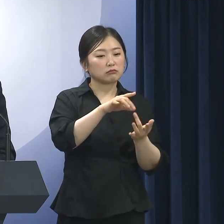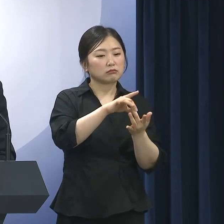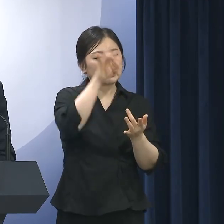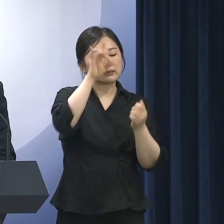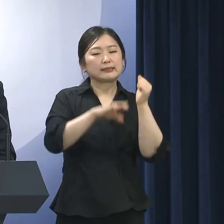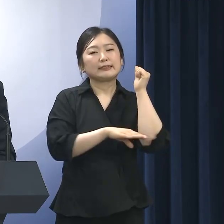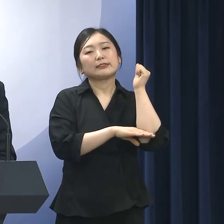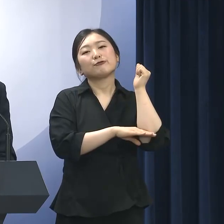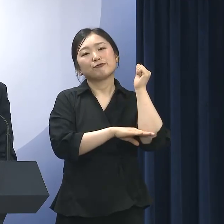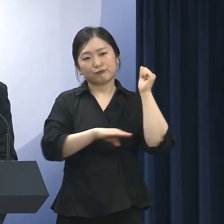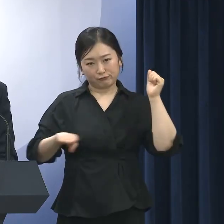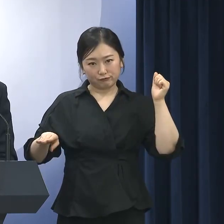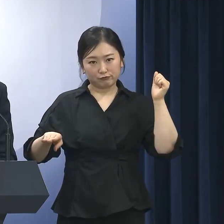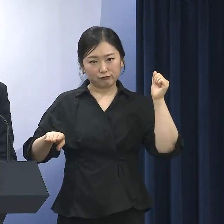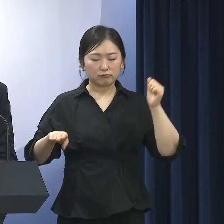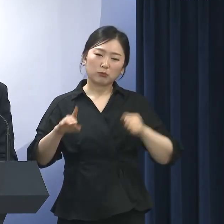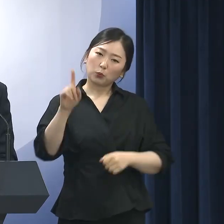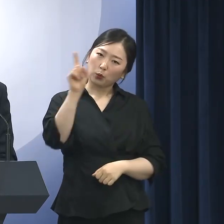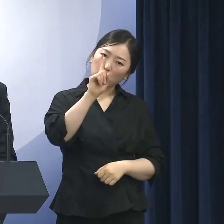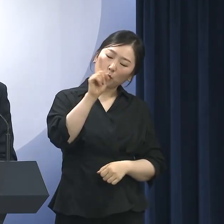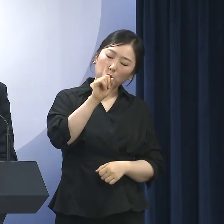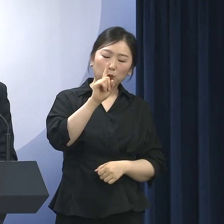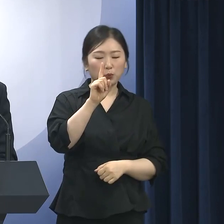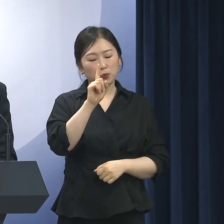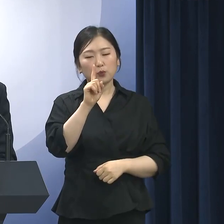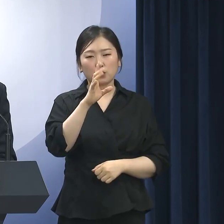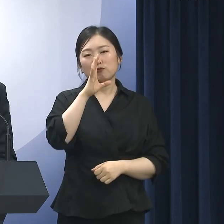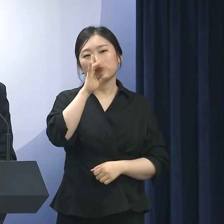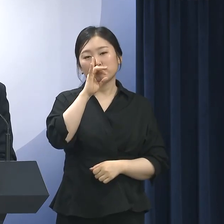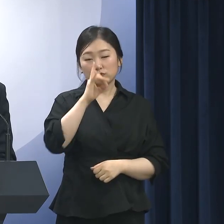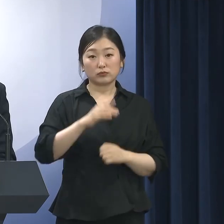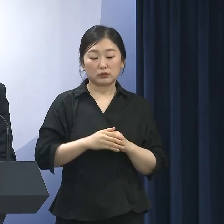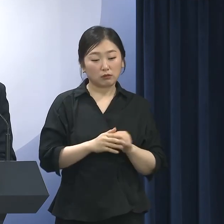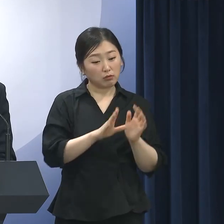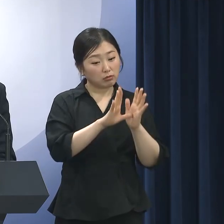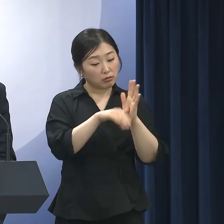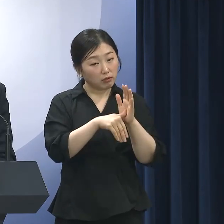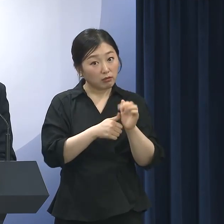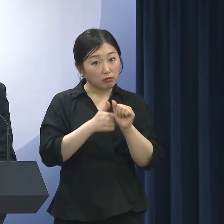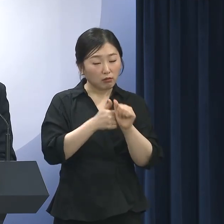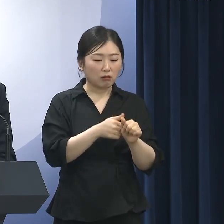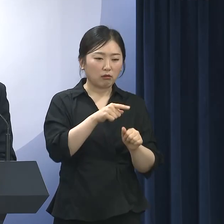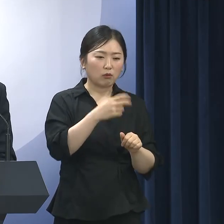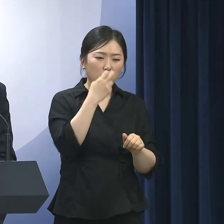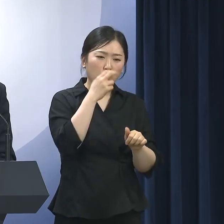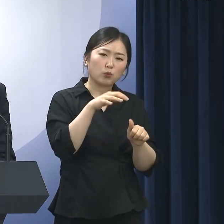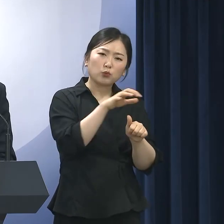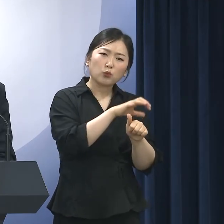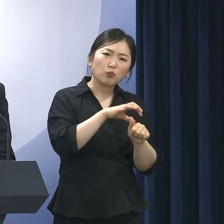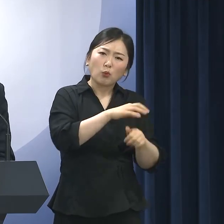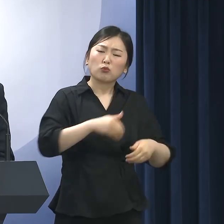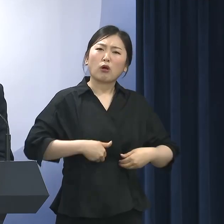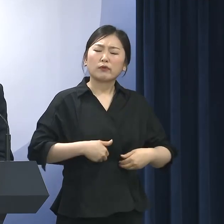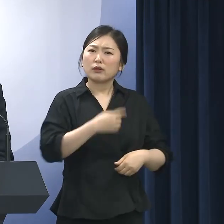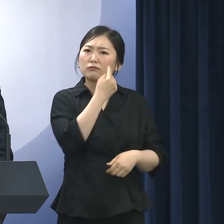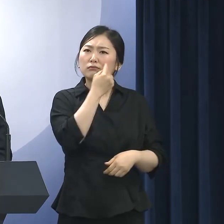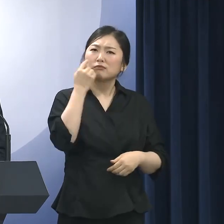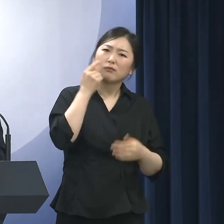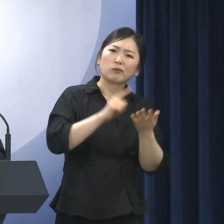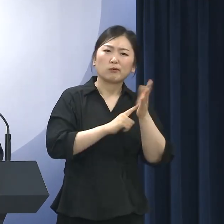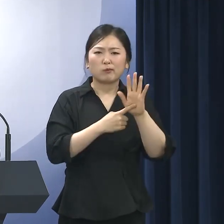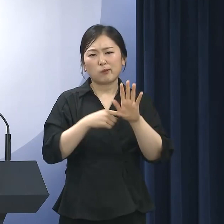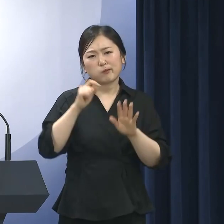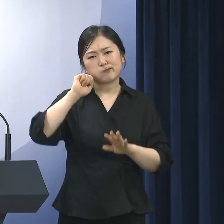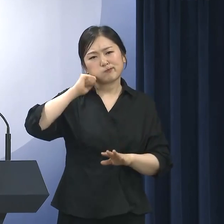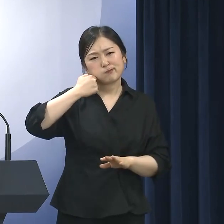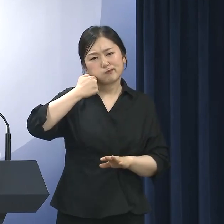선정을 하실 예정인지 좀 경우에 따라서는 이제 돌봄이 필요한데 좀 입증이 어렵거나 이런 경우도 있을 것 같아서요.